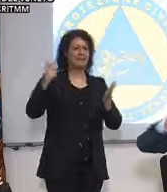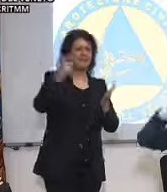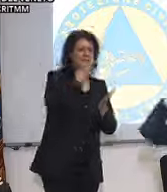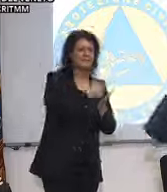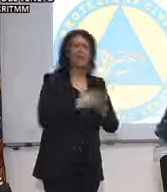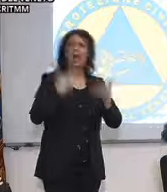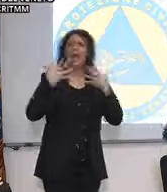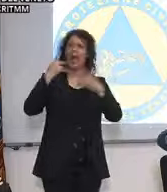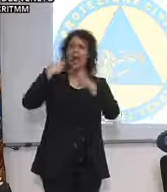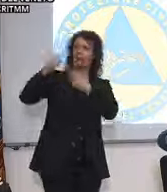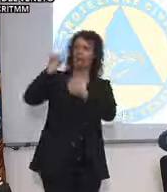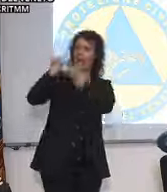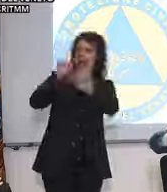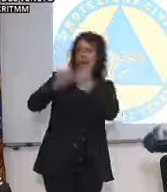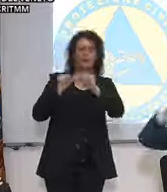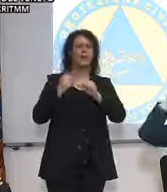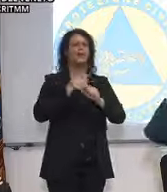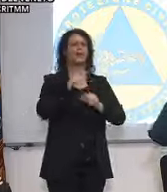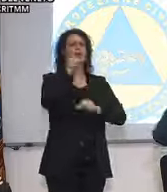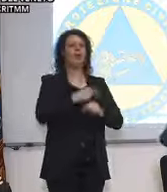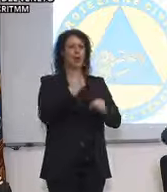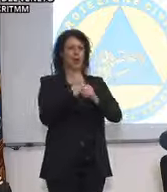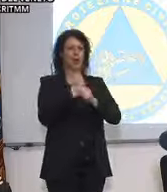di reazione, disinfezione della commessa,